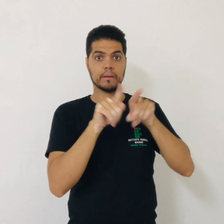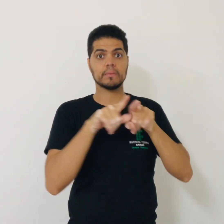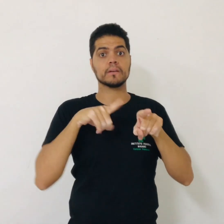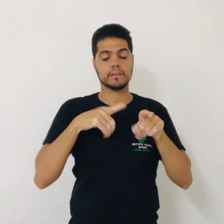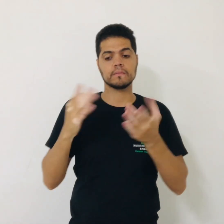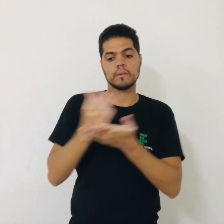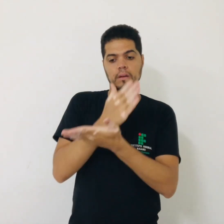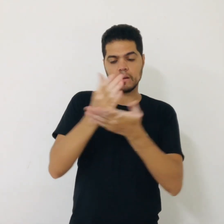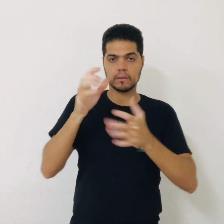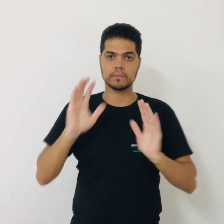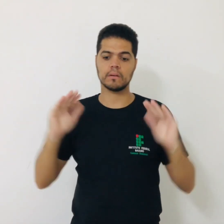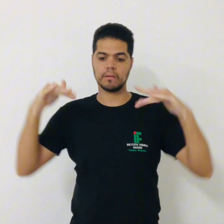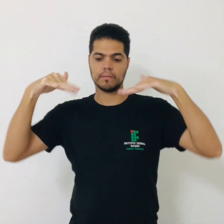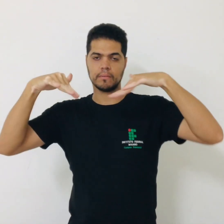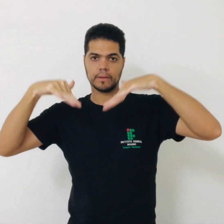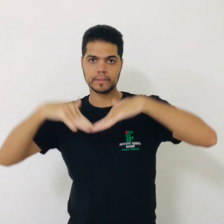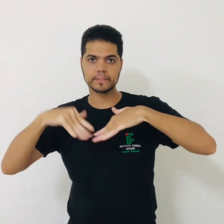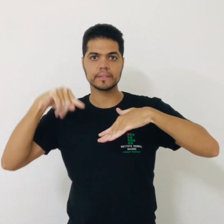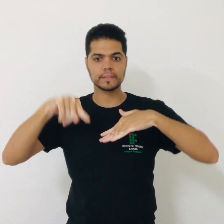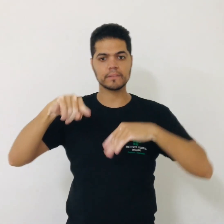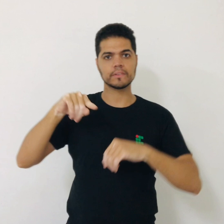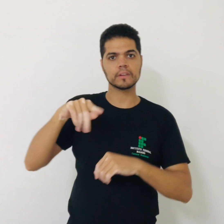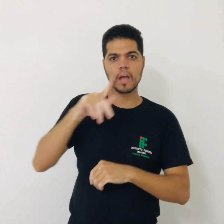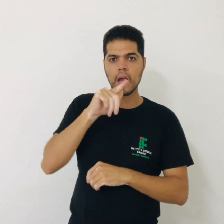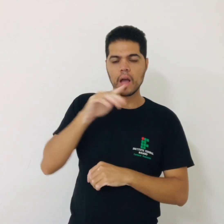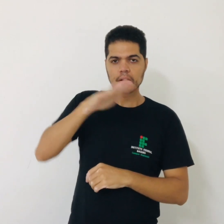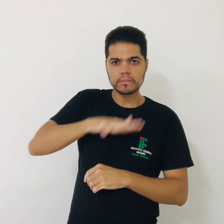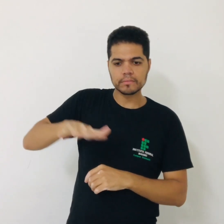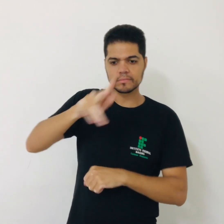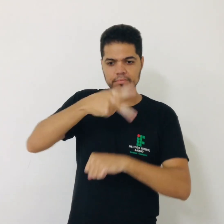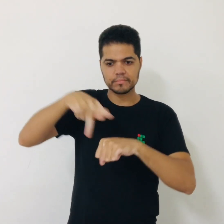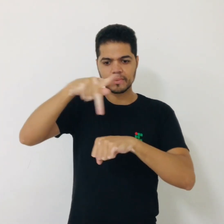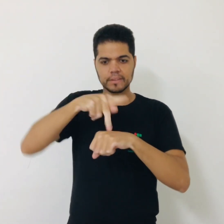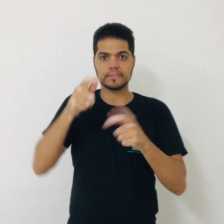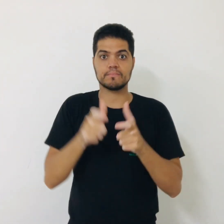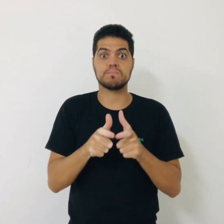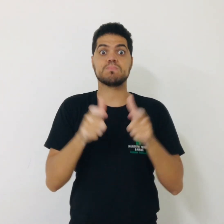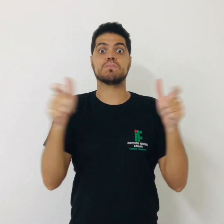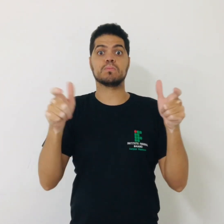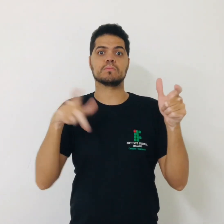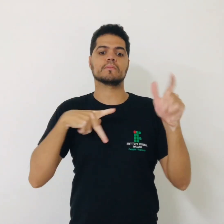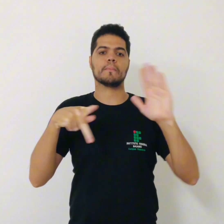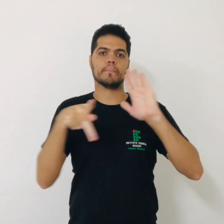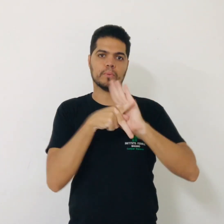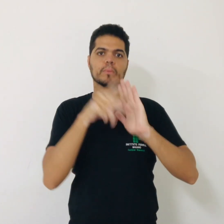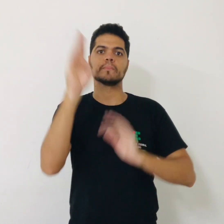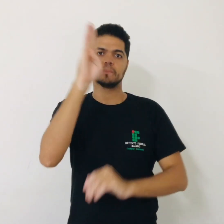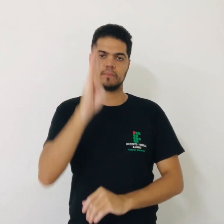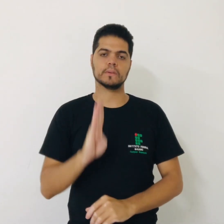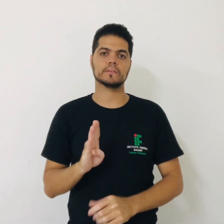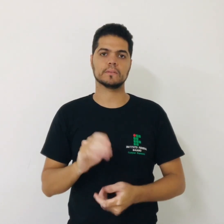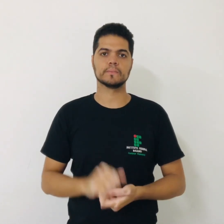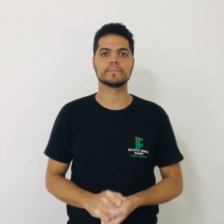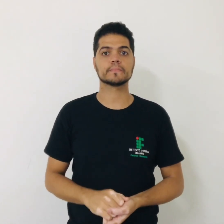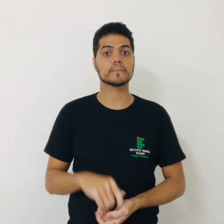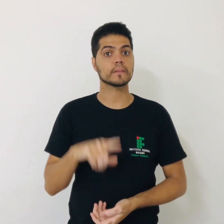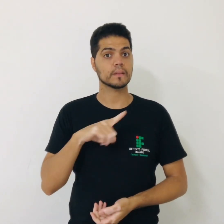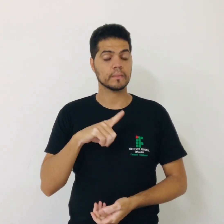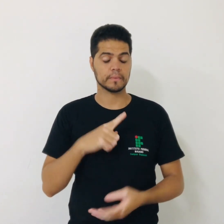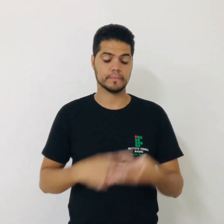Bacia do São Francisco. A nascente do rio São Francisco está em Minas Gerais, na Serra da Canastra. O rio vai ganhando